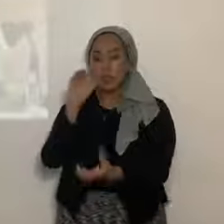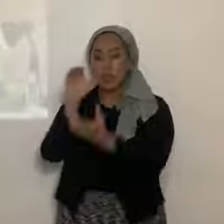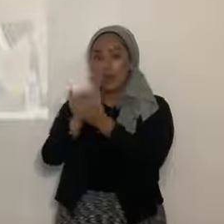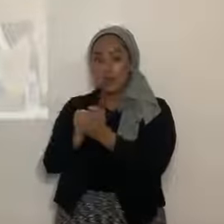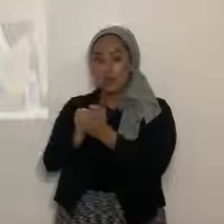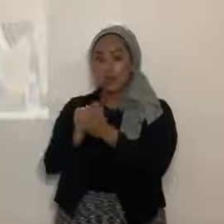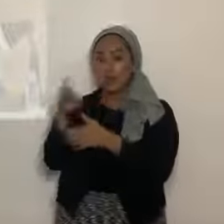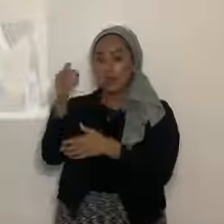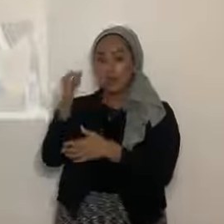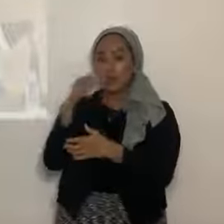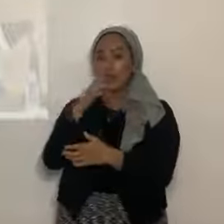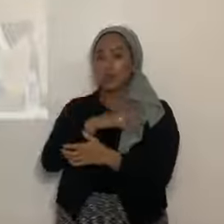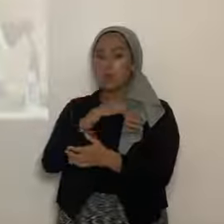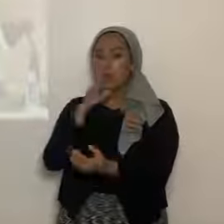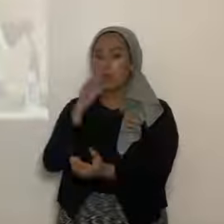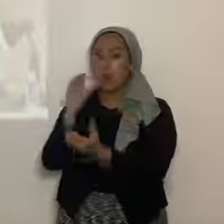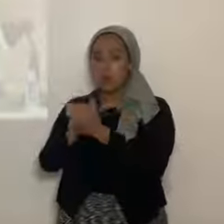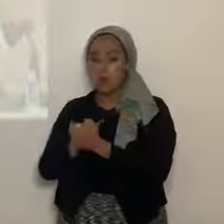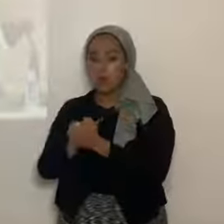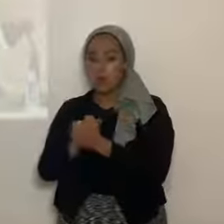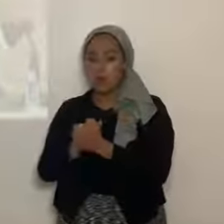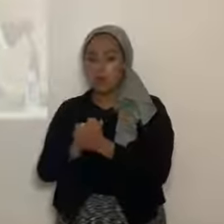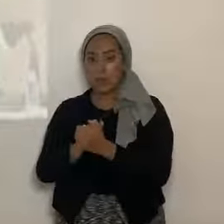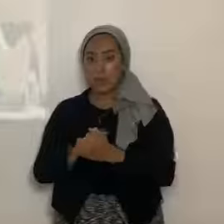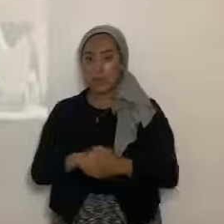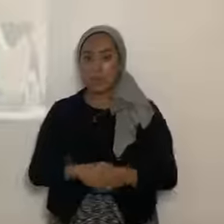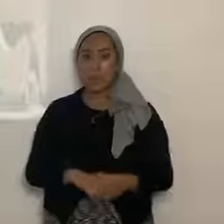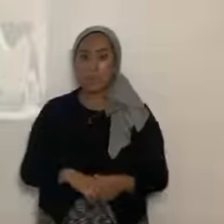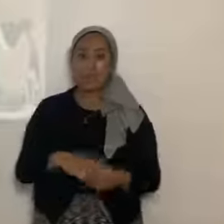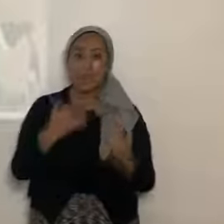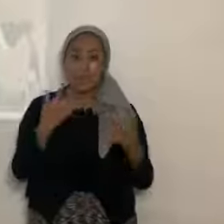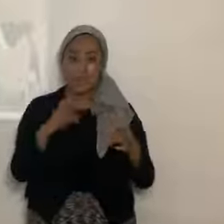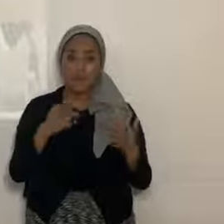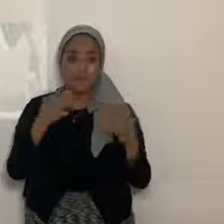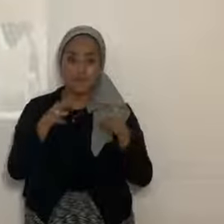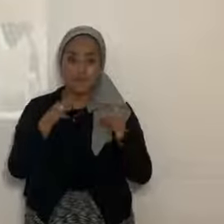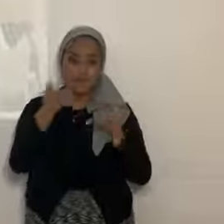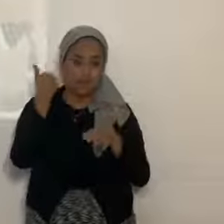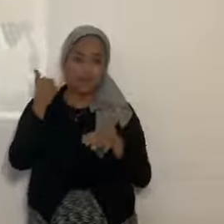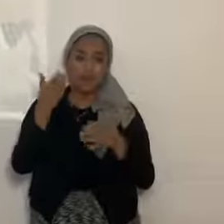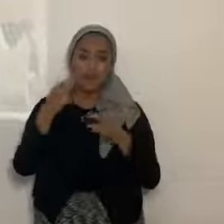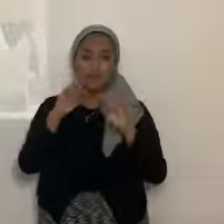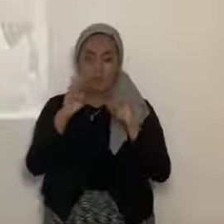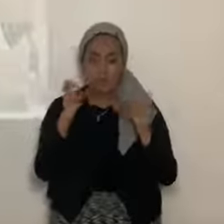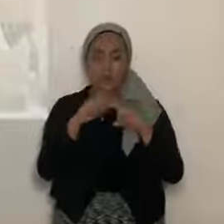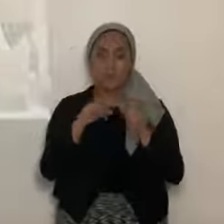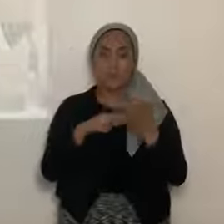tomado mujer cusita. Y ya después, esto ya está ministrado en otro tema, pero la idea es esta.